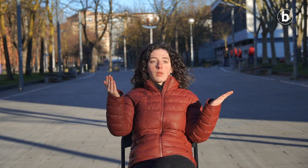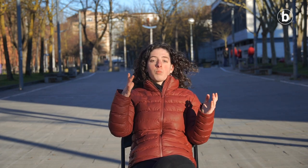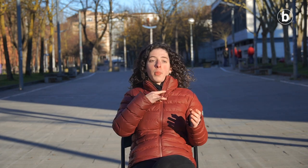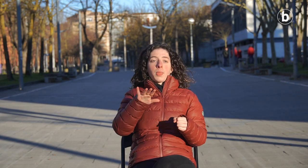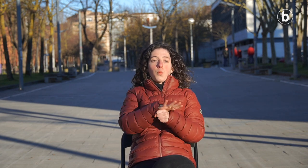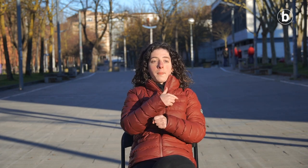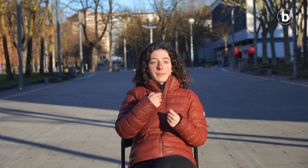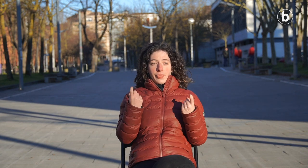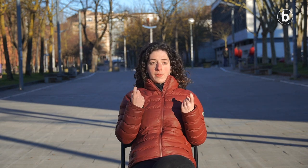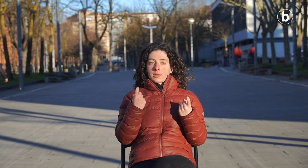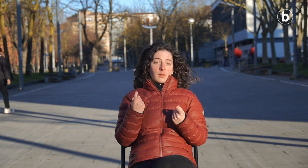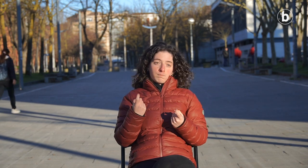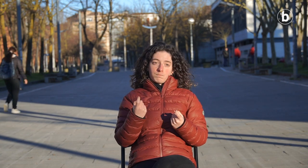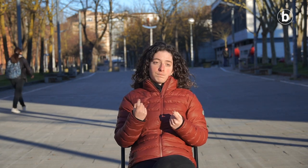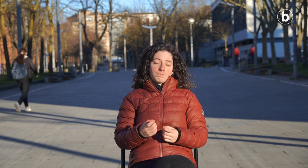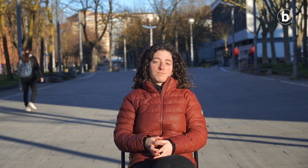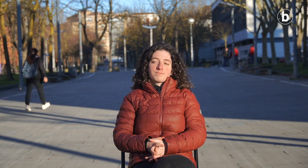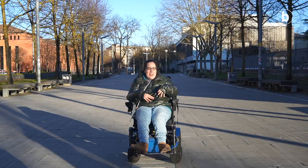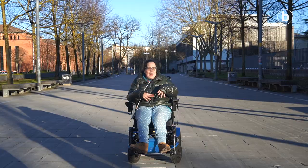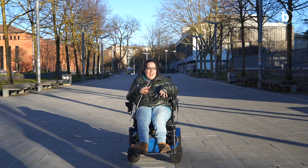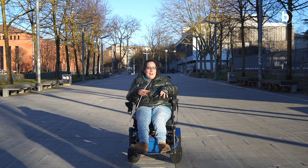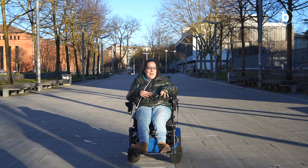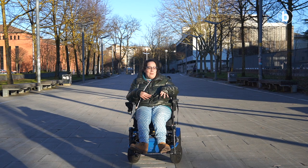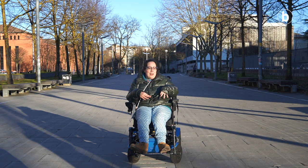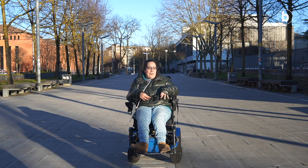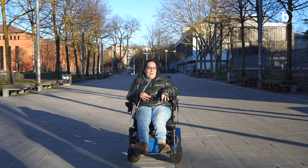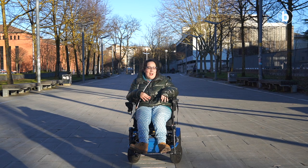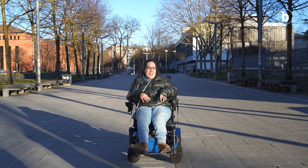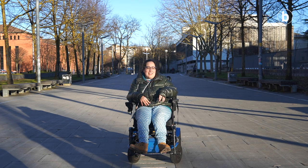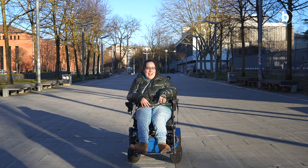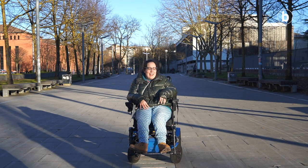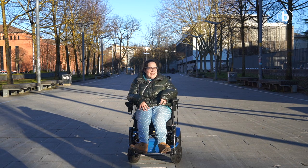egoera eta pertsona bakoitzaren beharra. Nire egunerokoa ez da erreza.